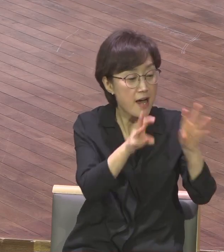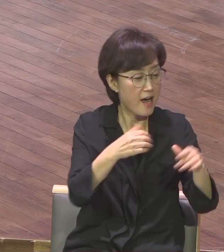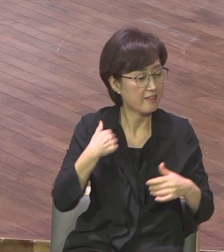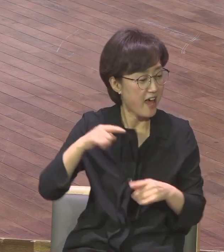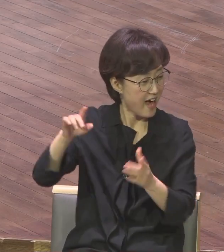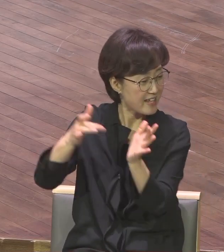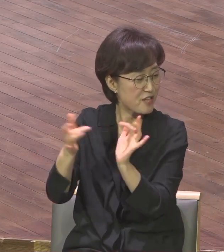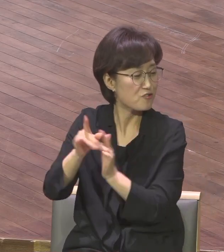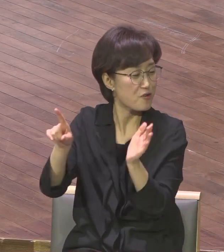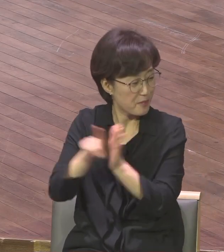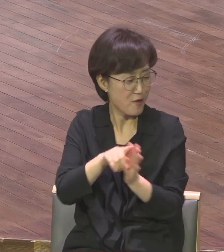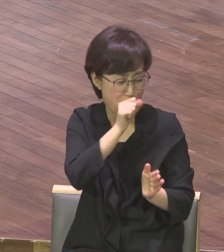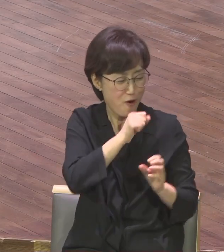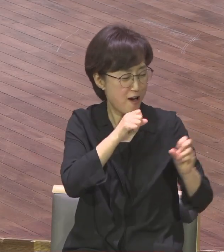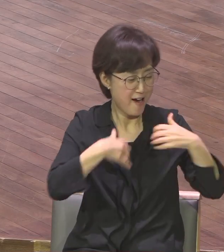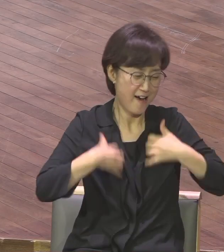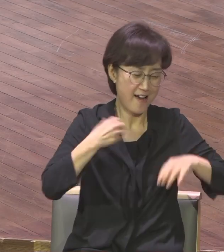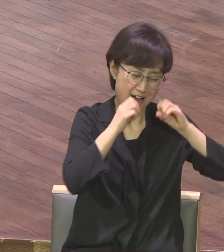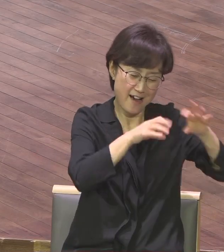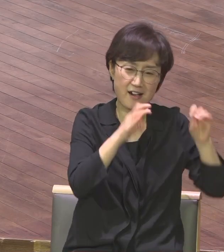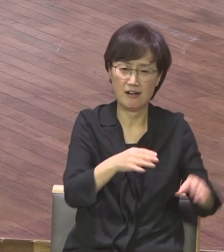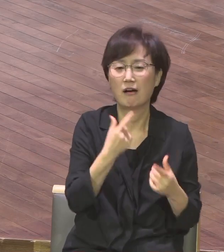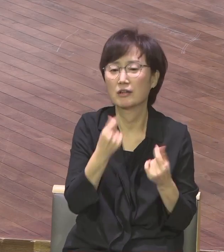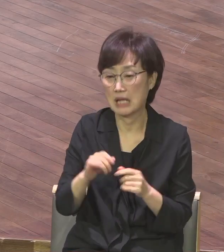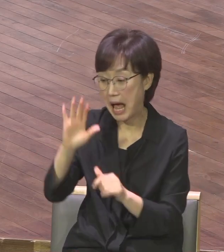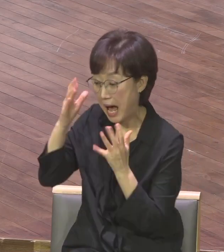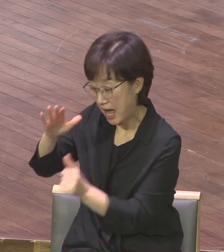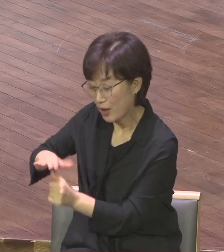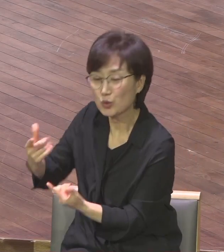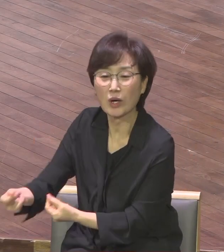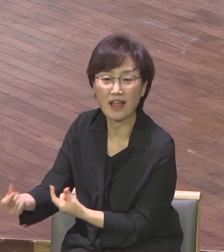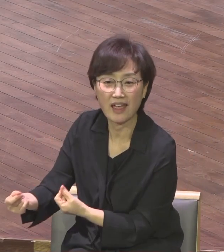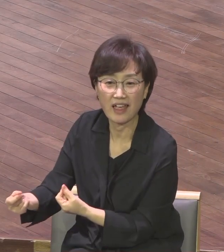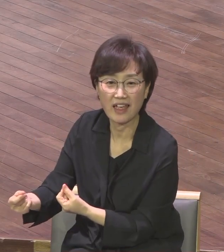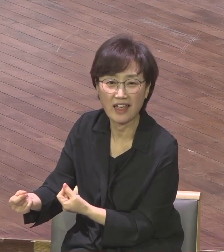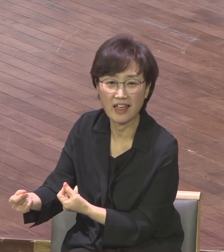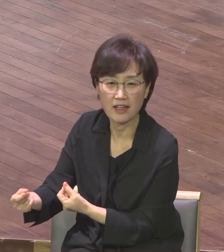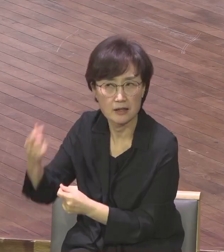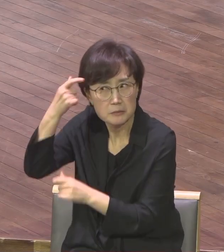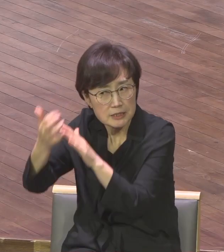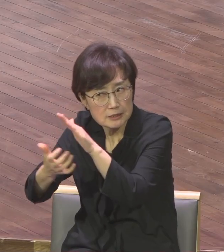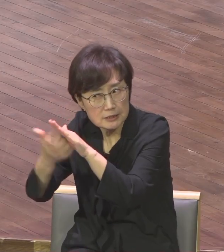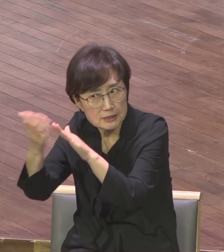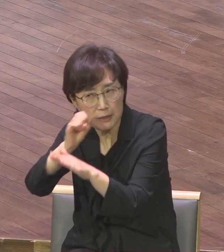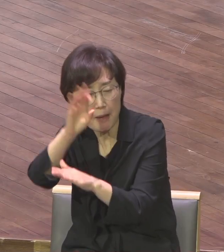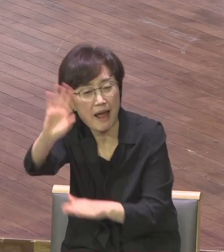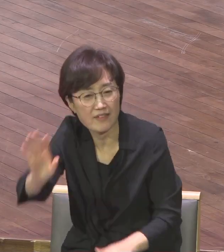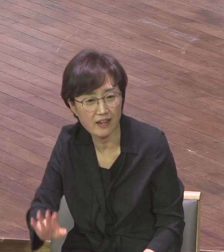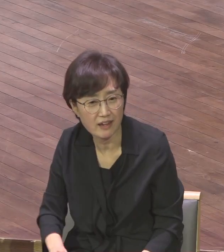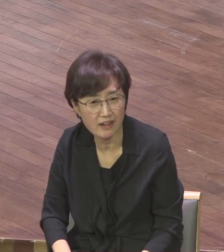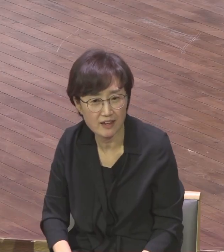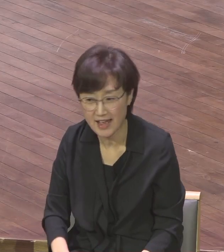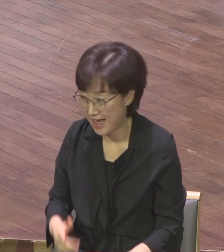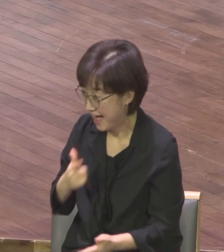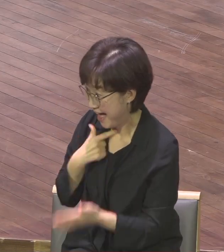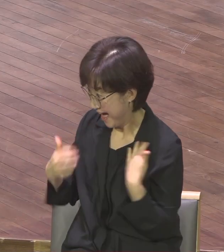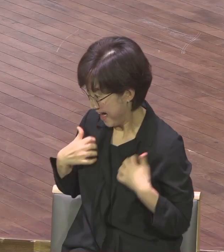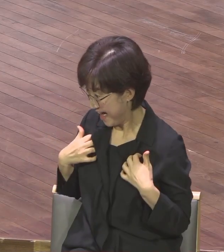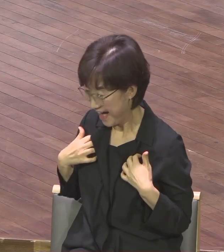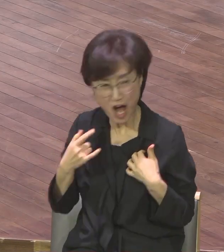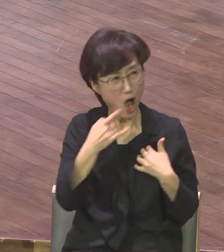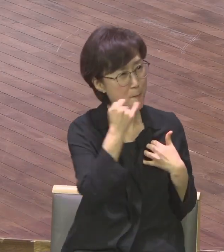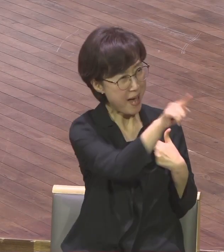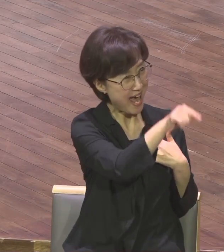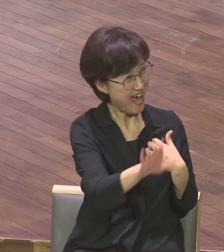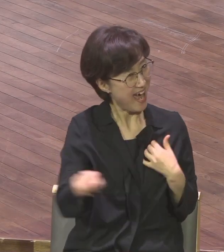그냥 어린아이가 무슨 거기에 뭐 가식이 있습니까? 뭐 준비를 합니까? 그냥 엄마 아빠를 통해서 그 느낀 거 그대로 표현하잖아요.